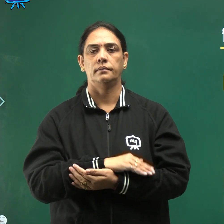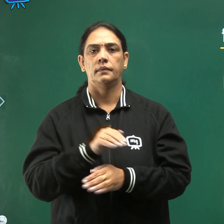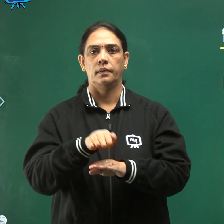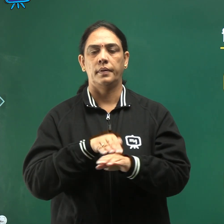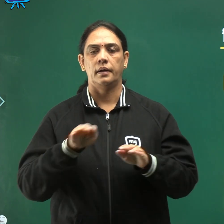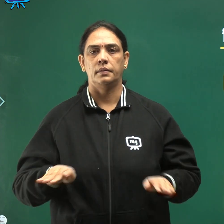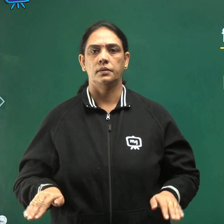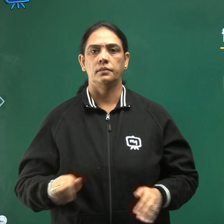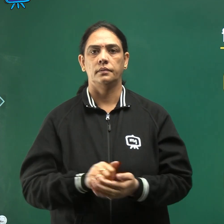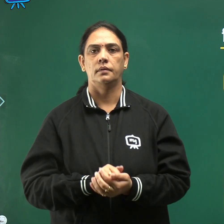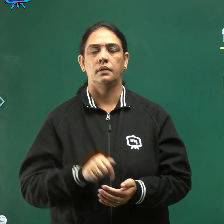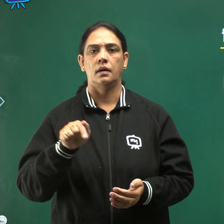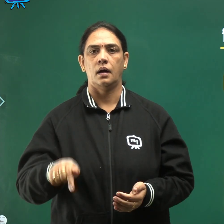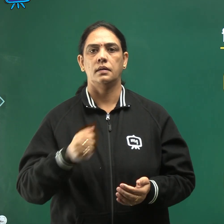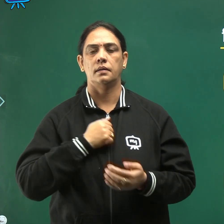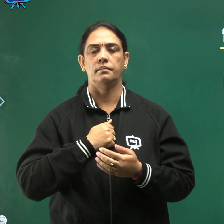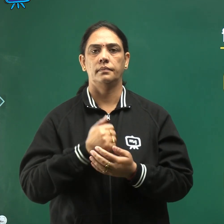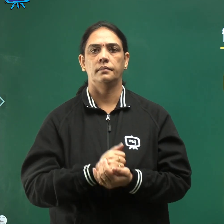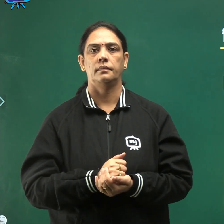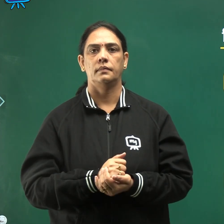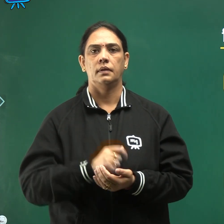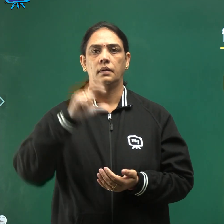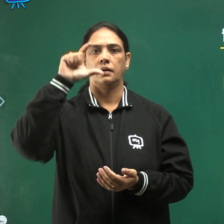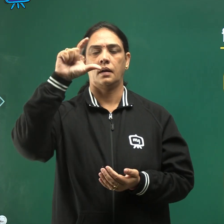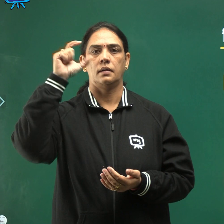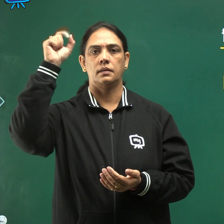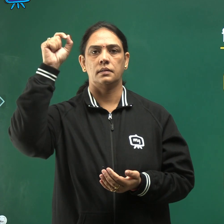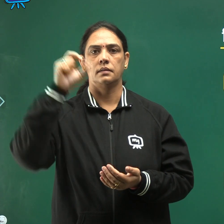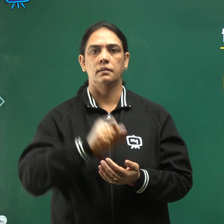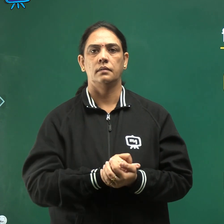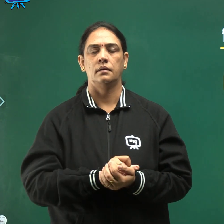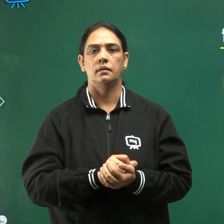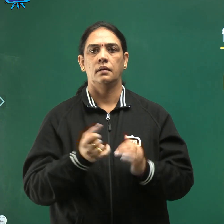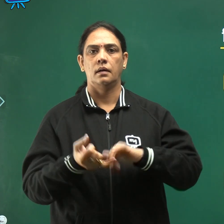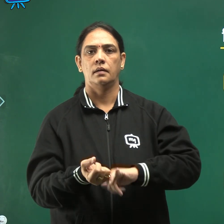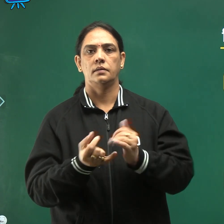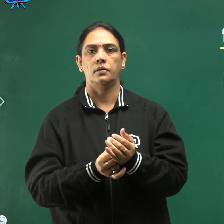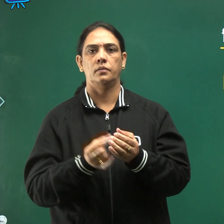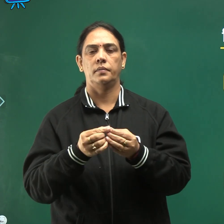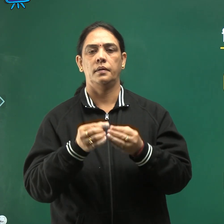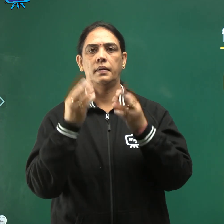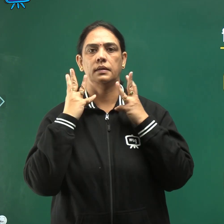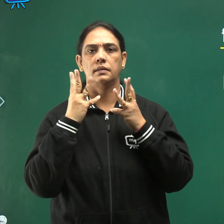प्यारे बच्चों, आज हम क्लास 10 विषय गणित